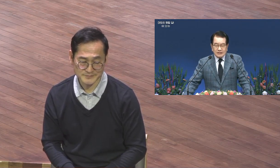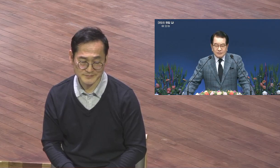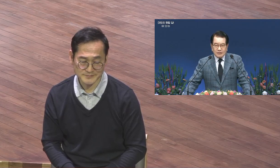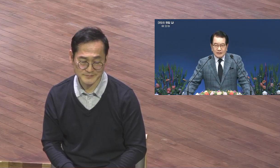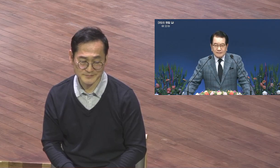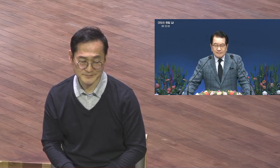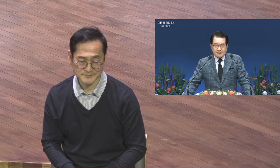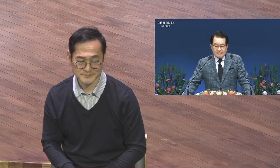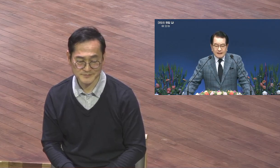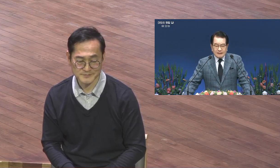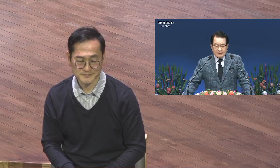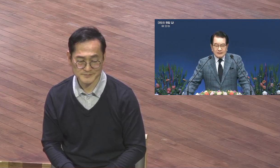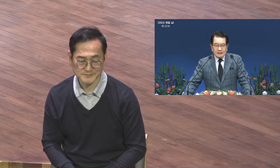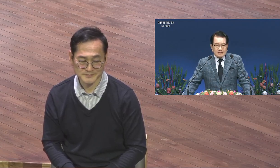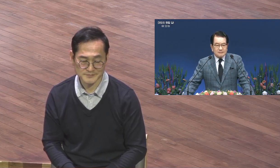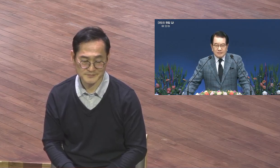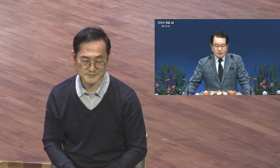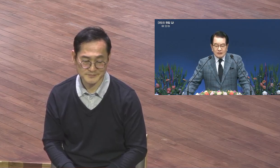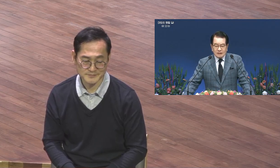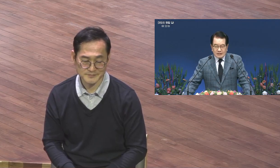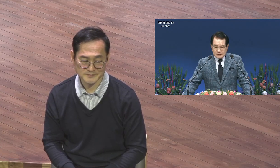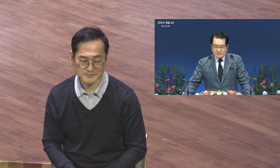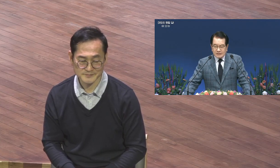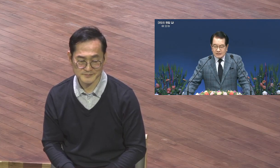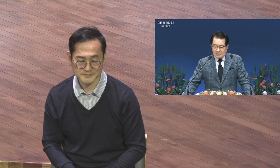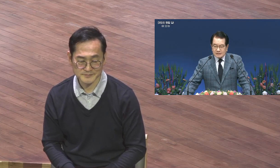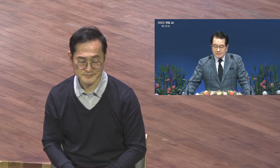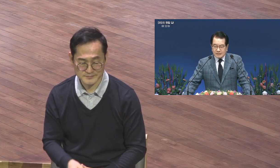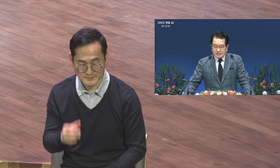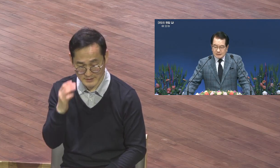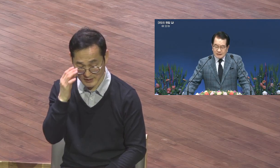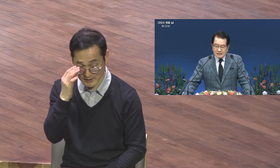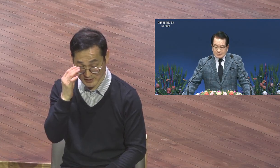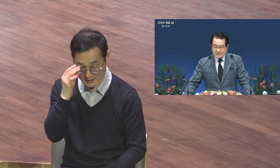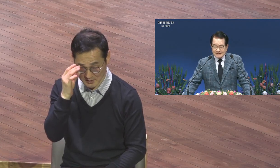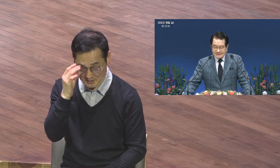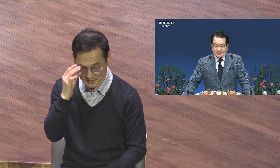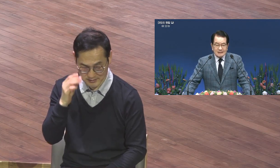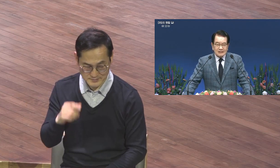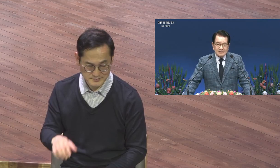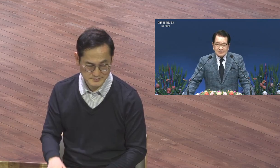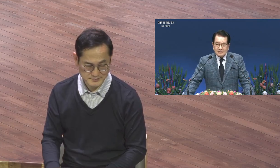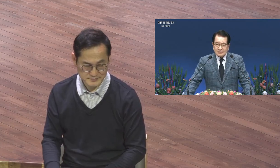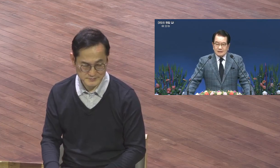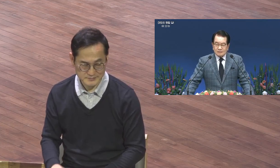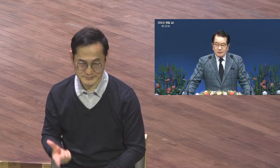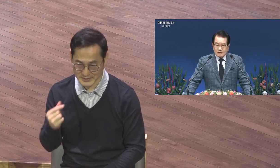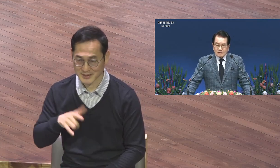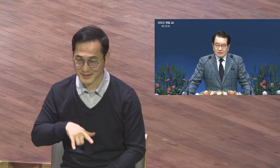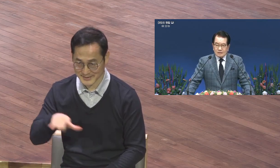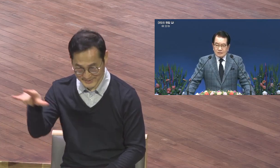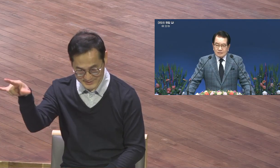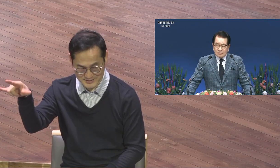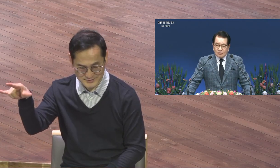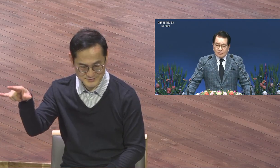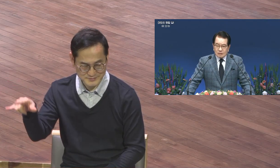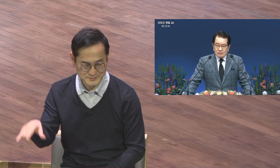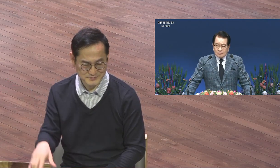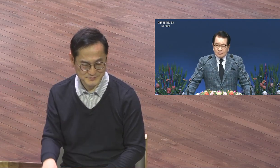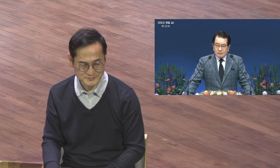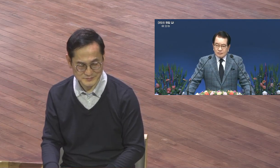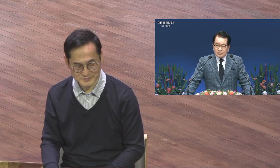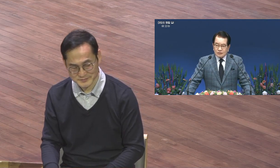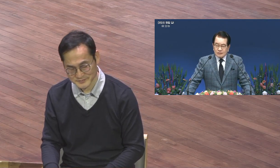이제 가야 되기 때문에 그 하집에 못 간다. 내가 이제 이야기를 뭐